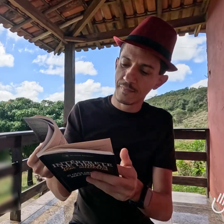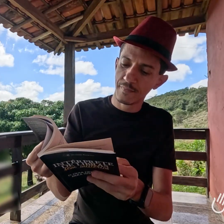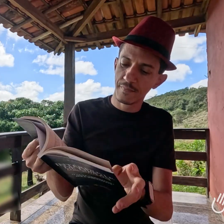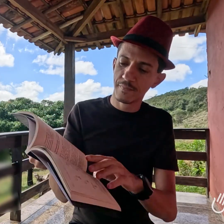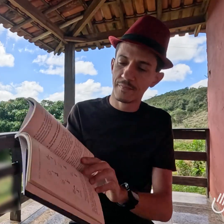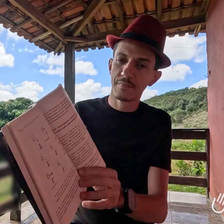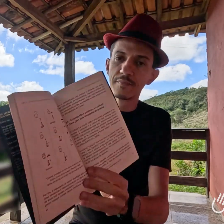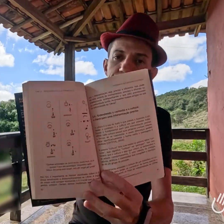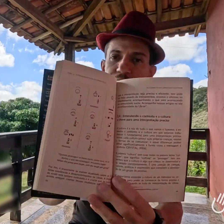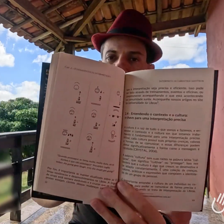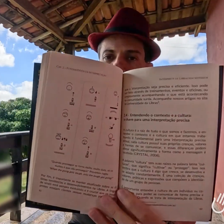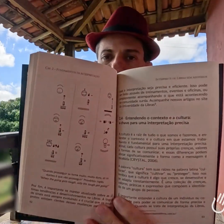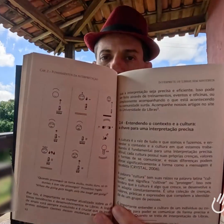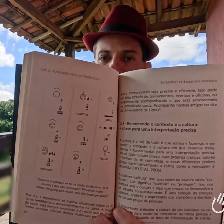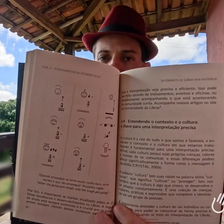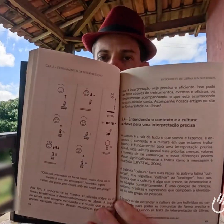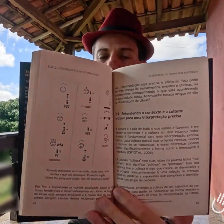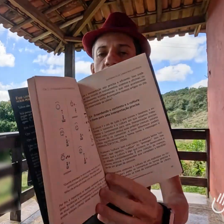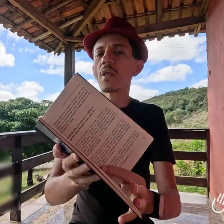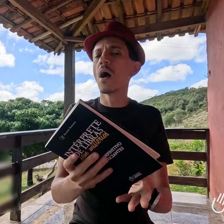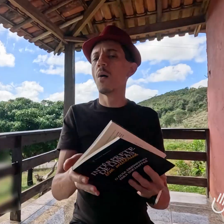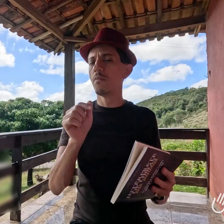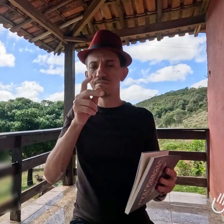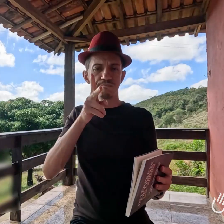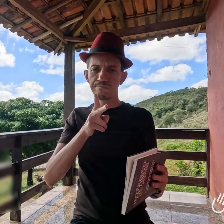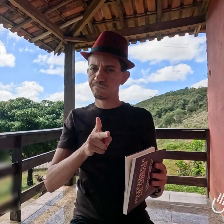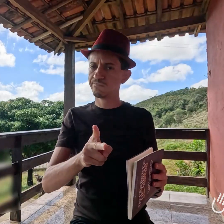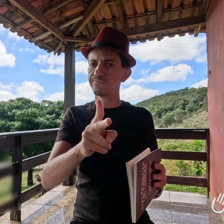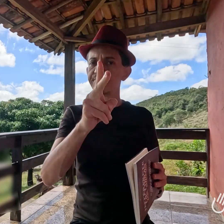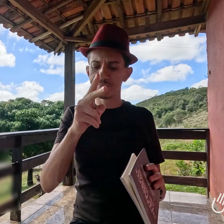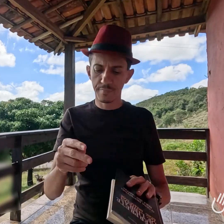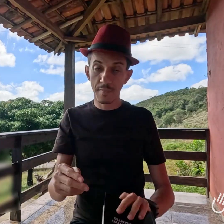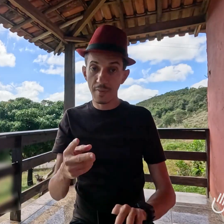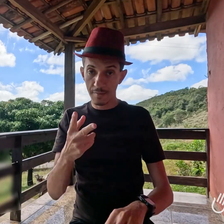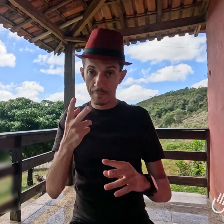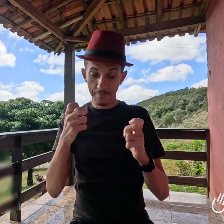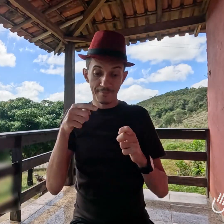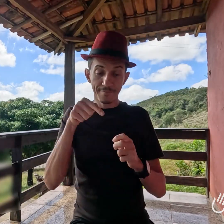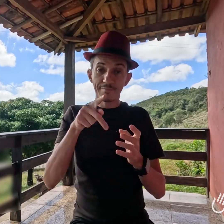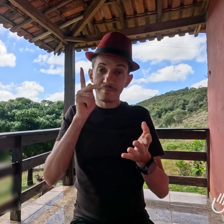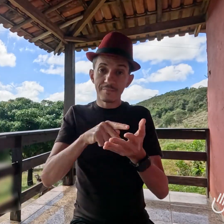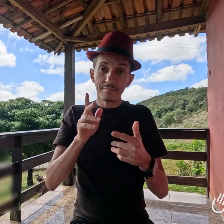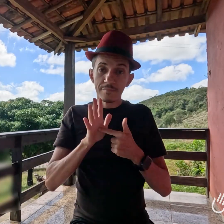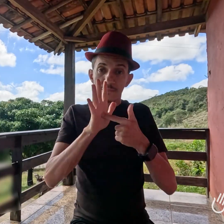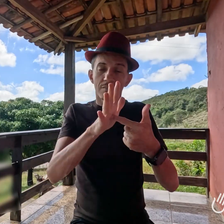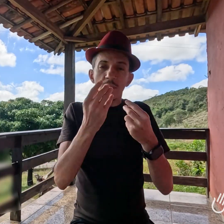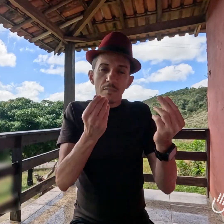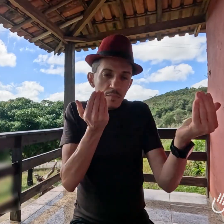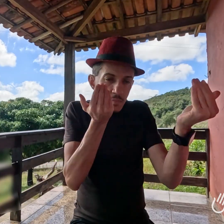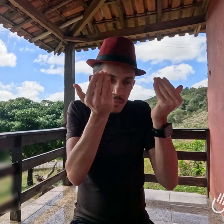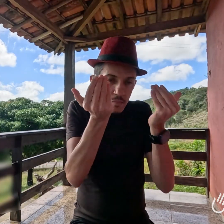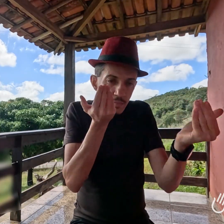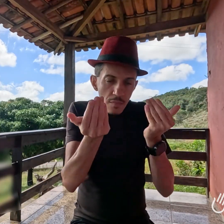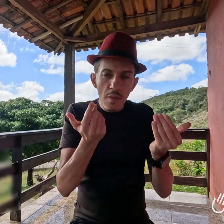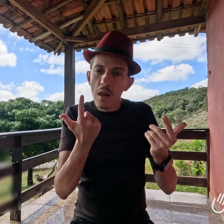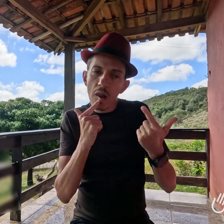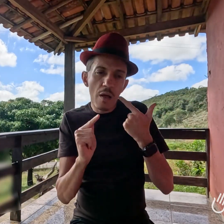elementos visuais também, esquemas, frases, exemplos, e assim você vai se aprofundando. Ou seja, neste livro você